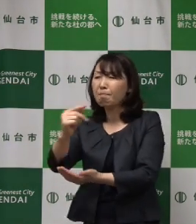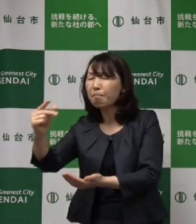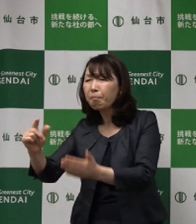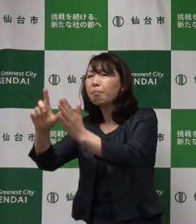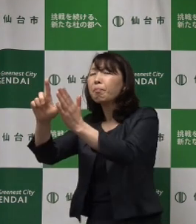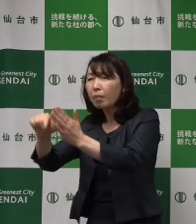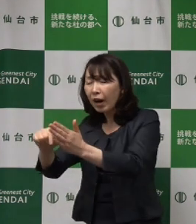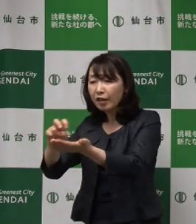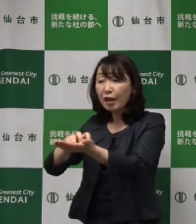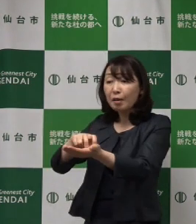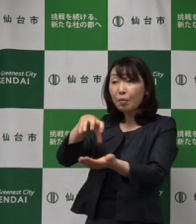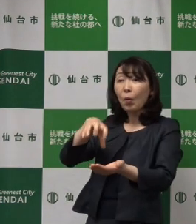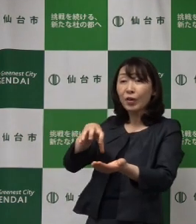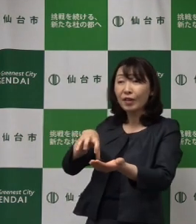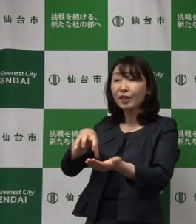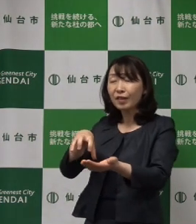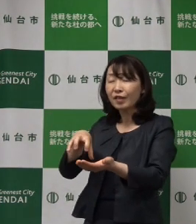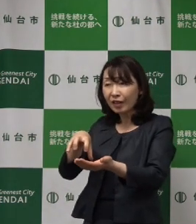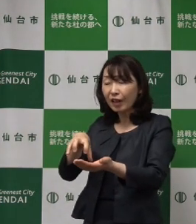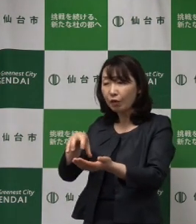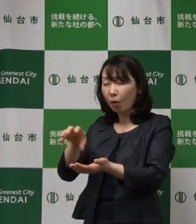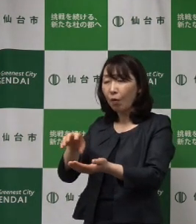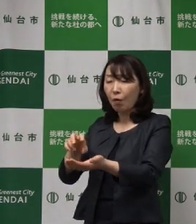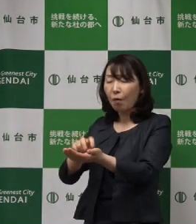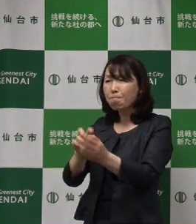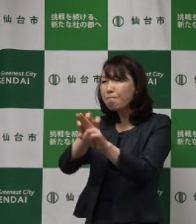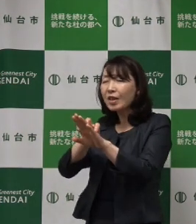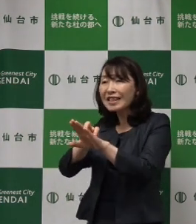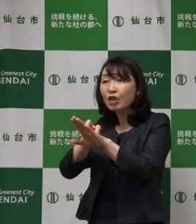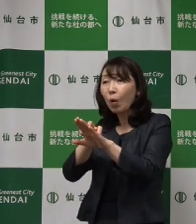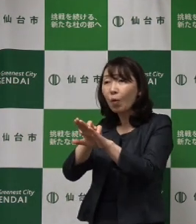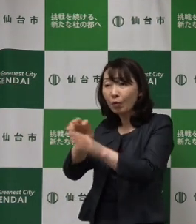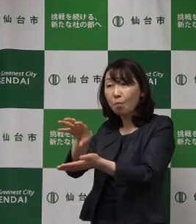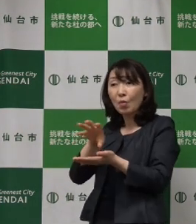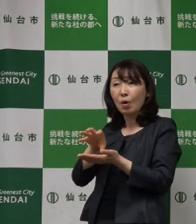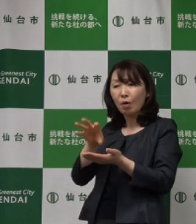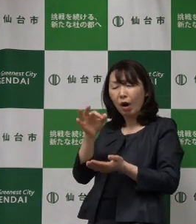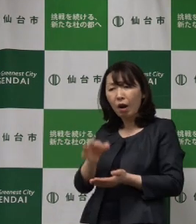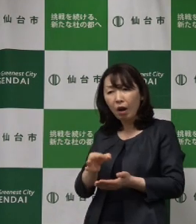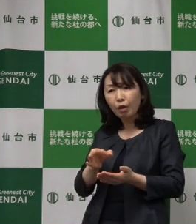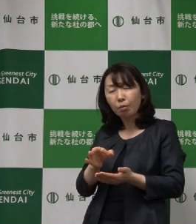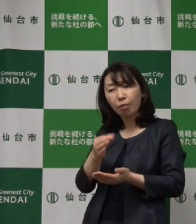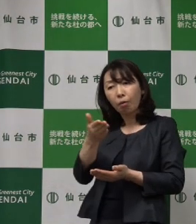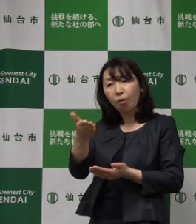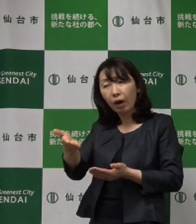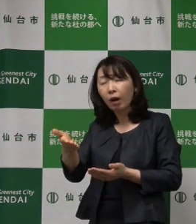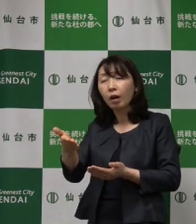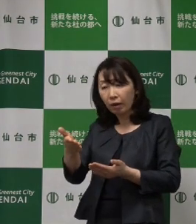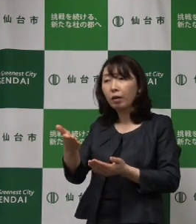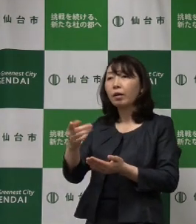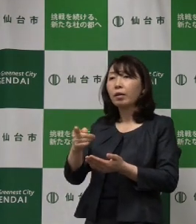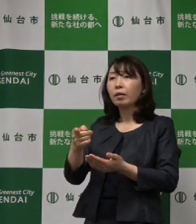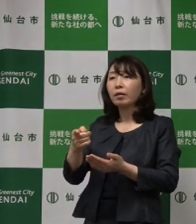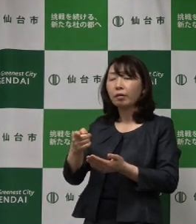けれども、例えばそのワクチンを打った際に、市からその1本例えば打ったときにいくらとか、その補助という制度と